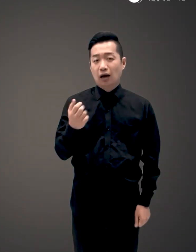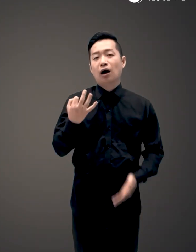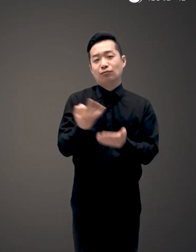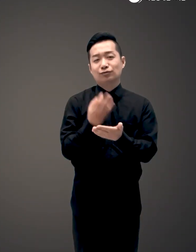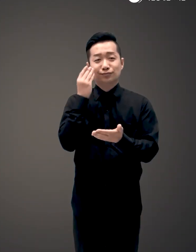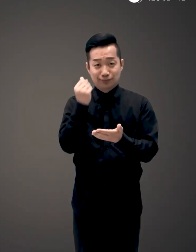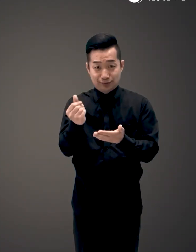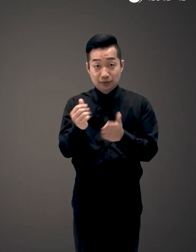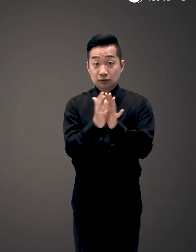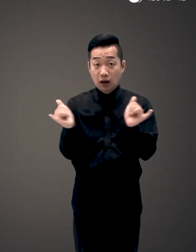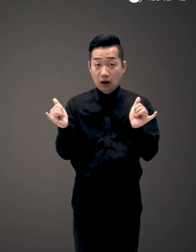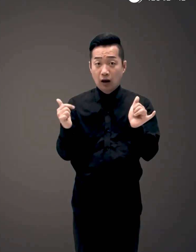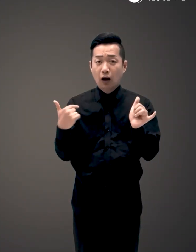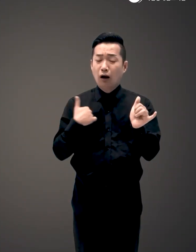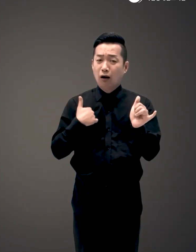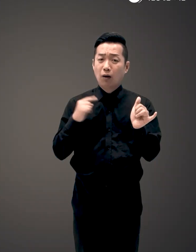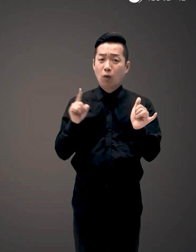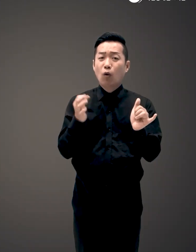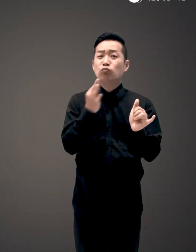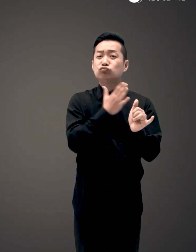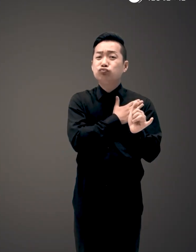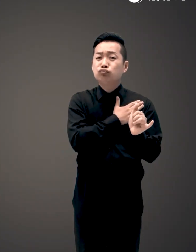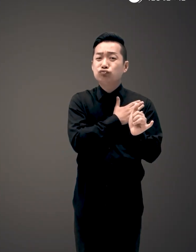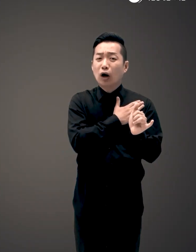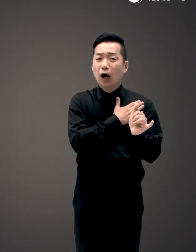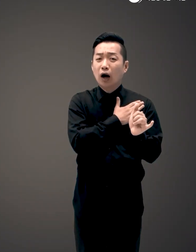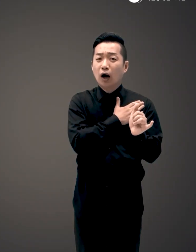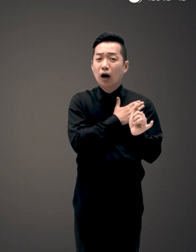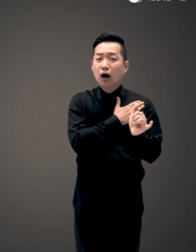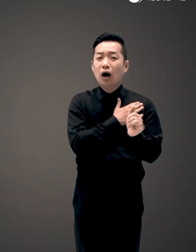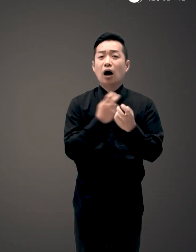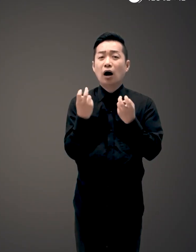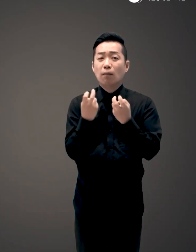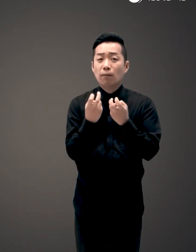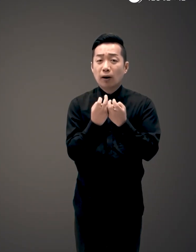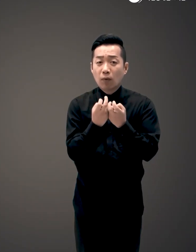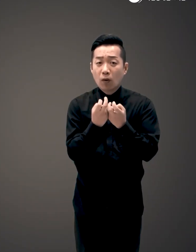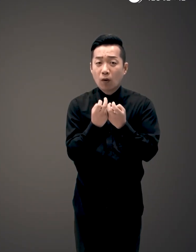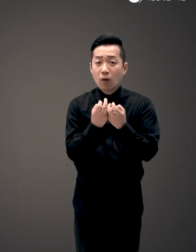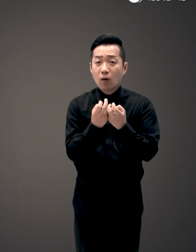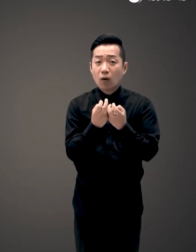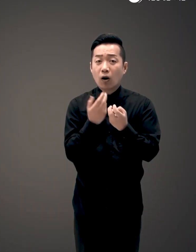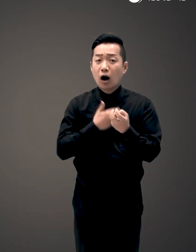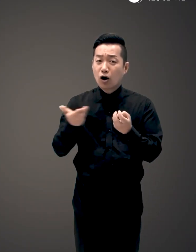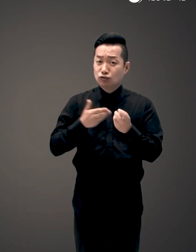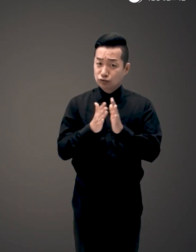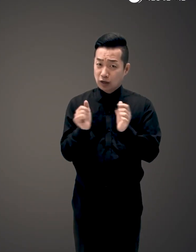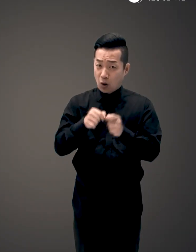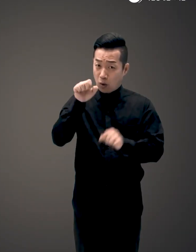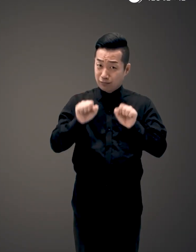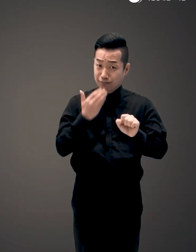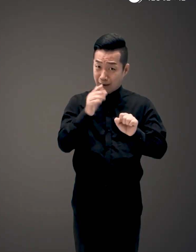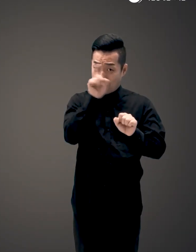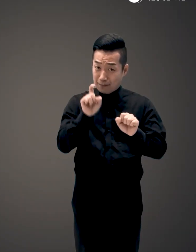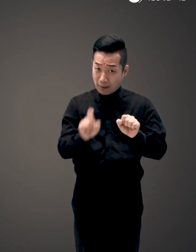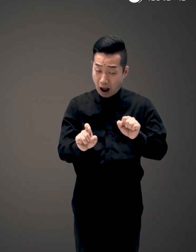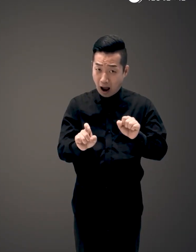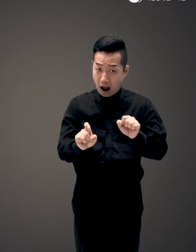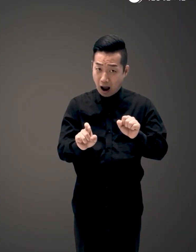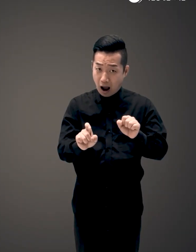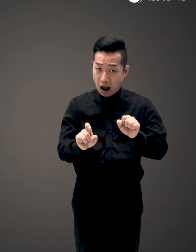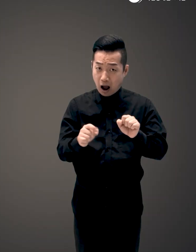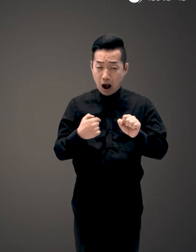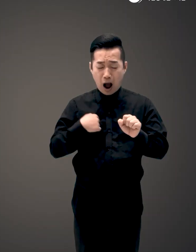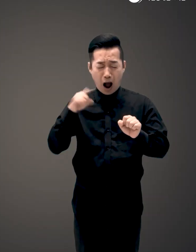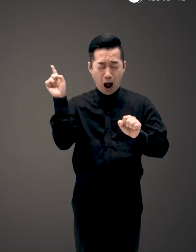돈을 잘 법니다. 사람들이 저한테 자꾸 막 부자가 되는 방법을 알려주는 사람들이 과연 오래 살아남을까 막